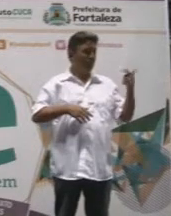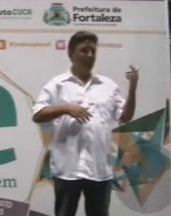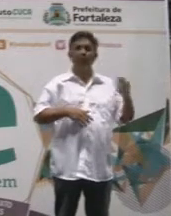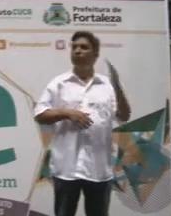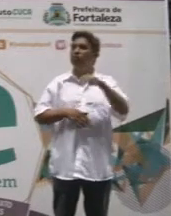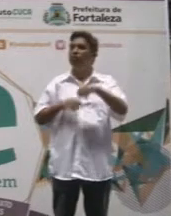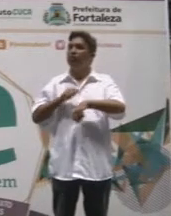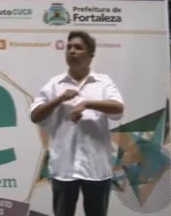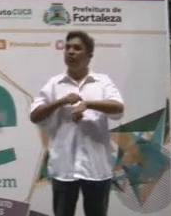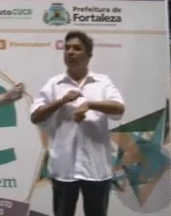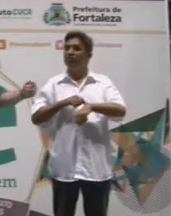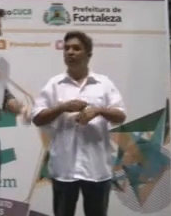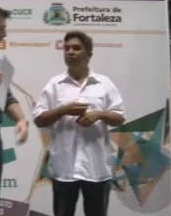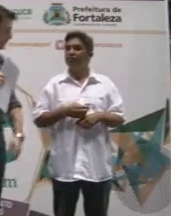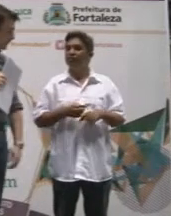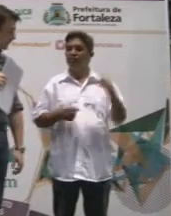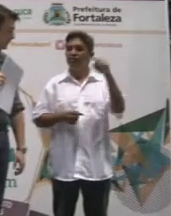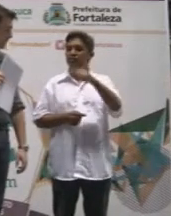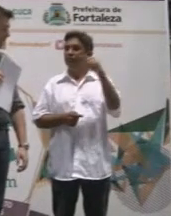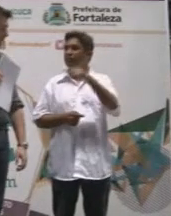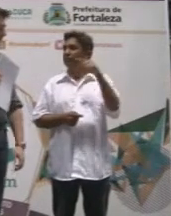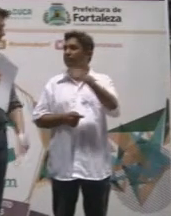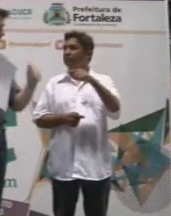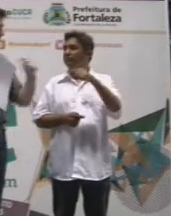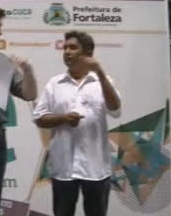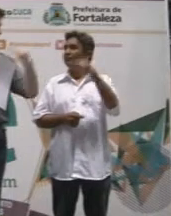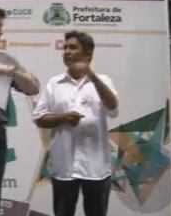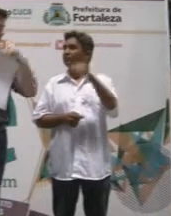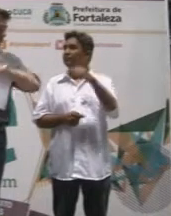tempo. Como é que fala cutucada aí?